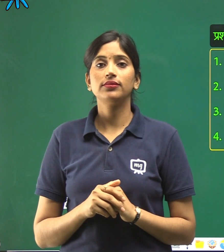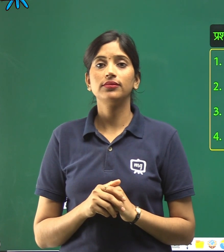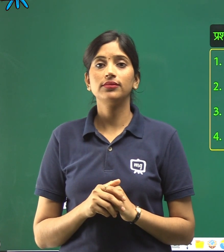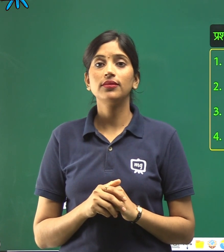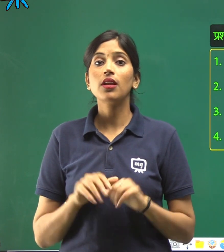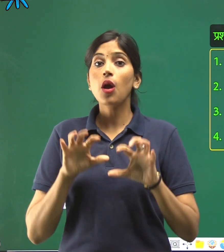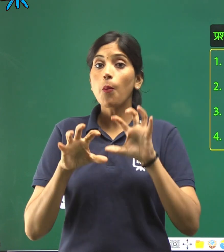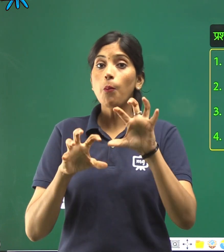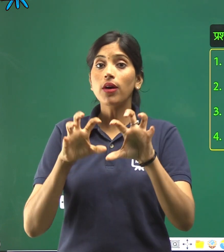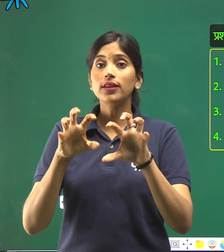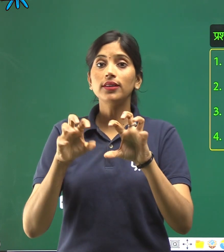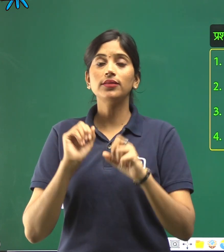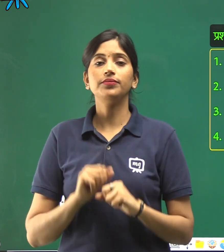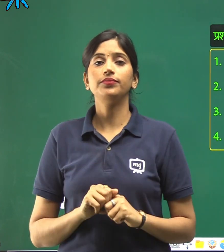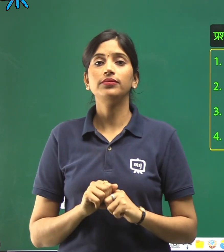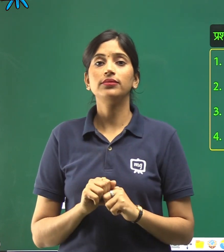मकड़ी